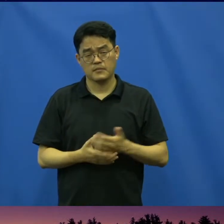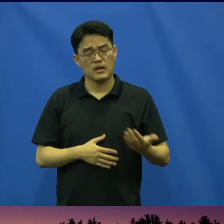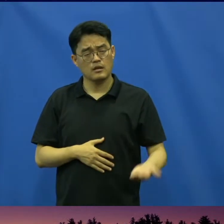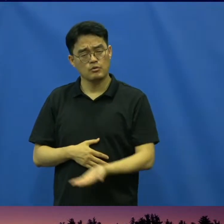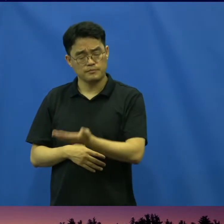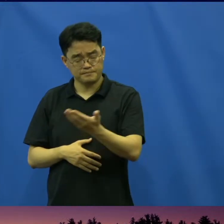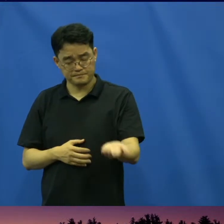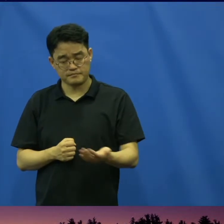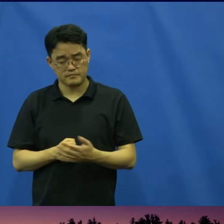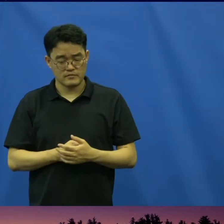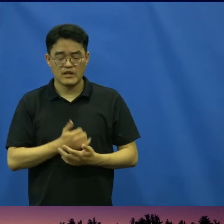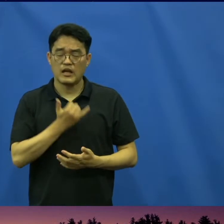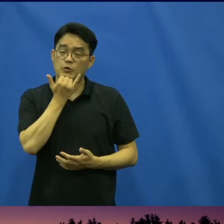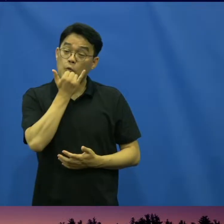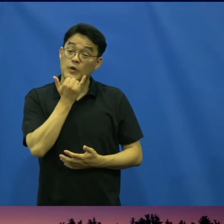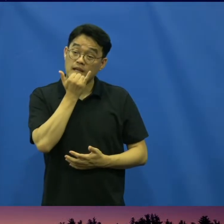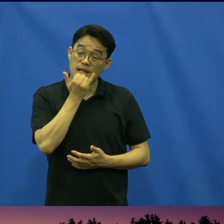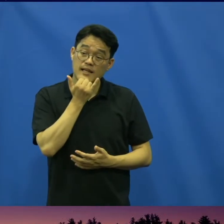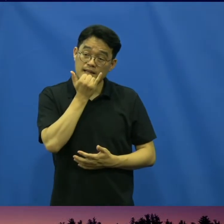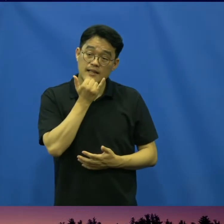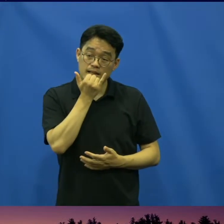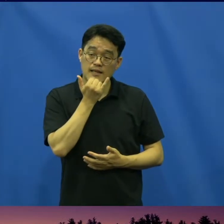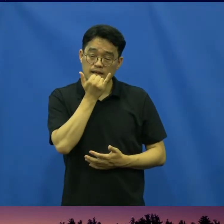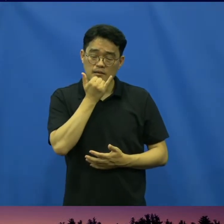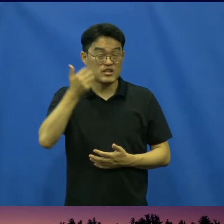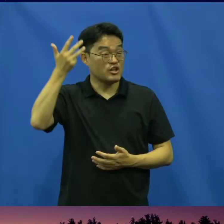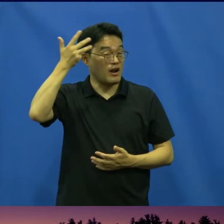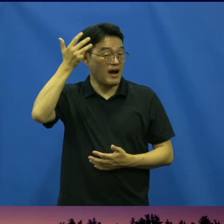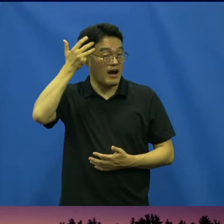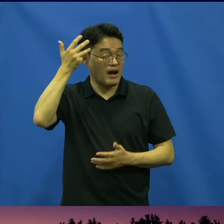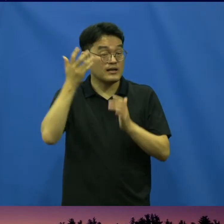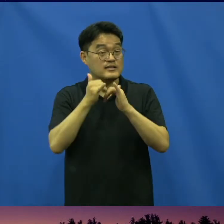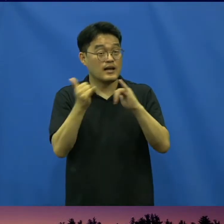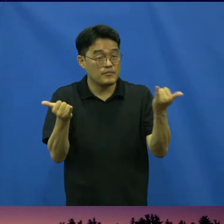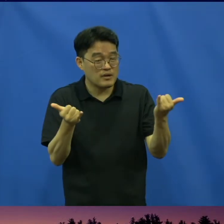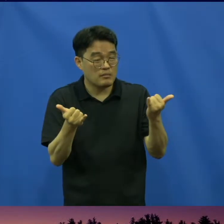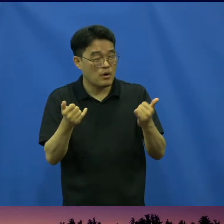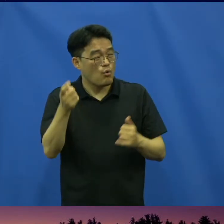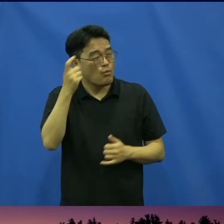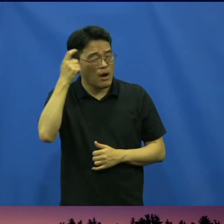사조예요. 이 샤르트르와 같은 철학자가 대표주의. 그는 출구 없는 방을 얘기해요.